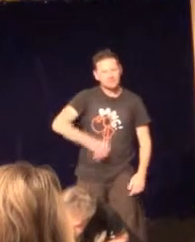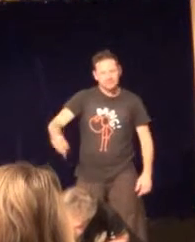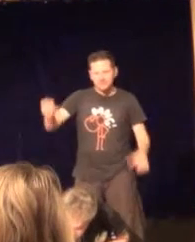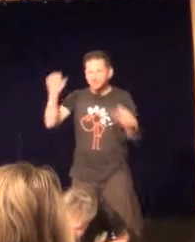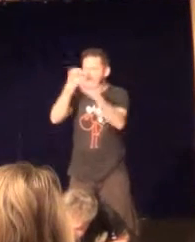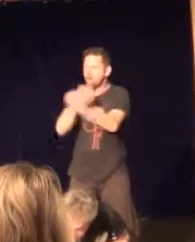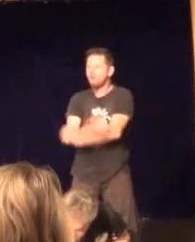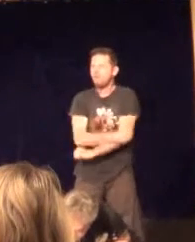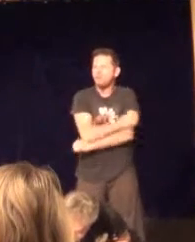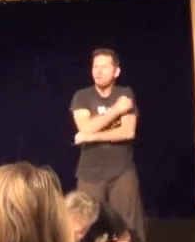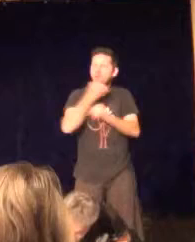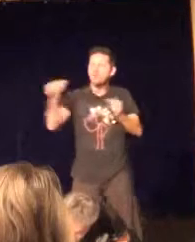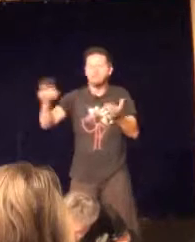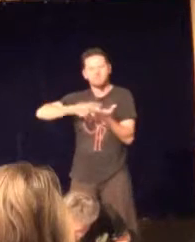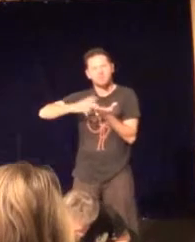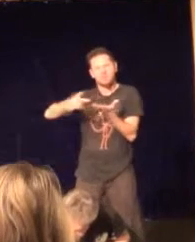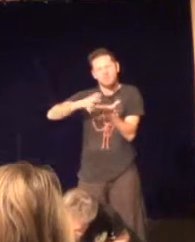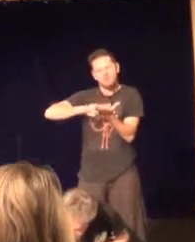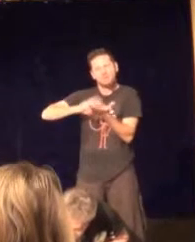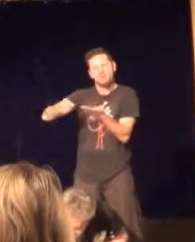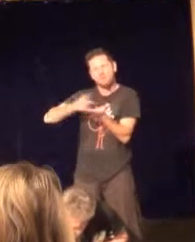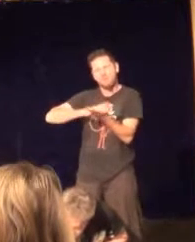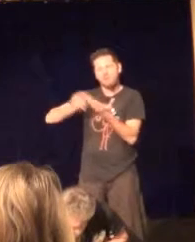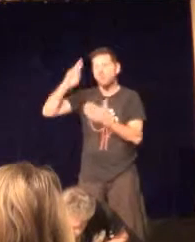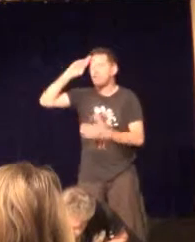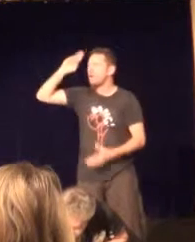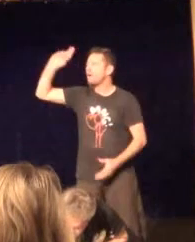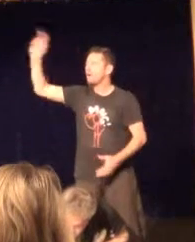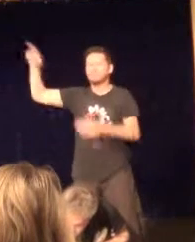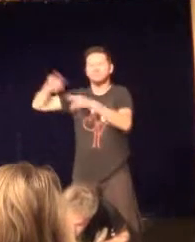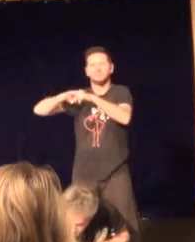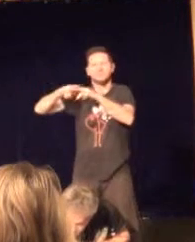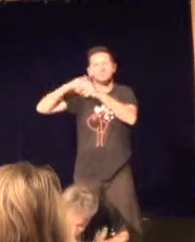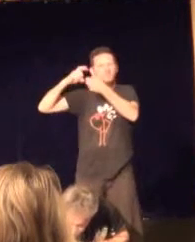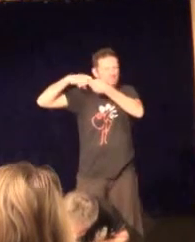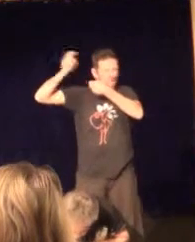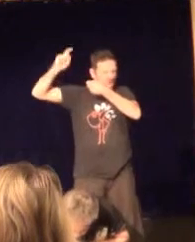Pas moyen de trouver le sommeil, aucun rêve à l'horizon.